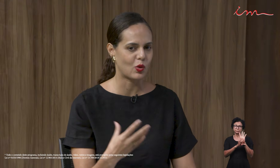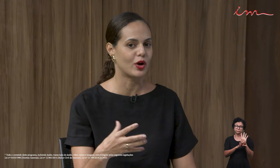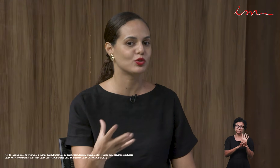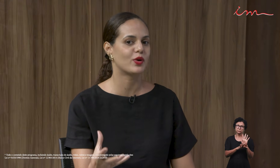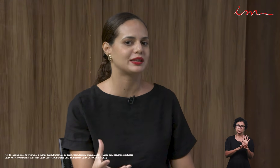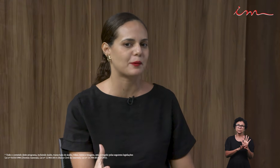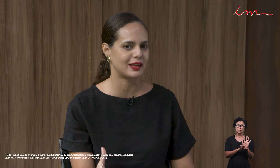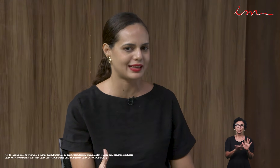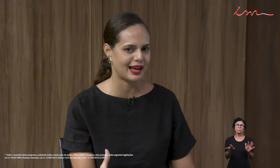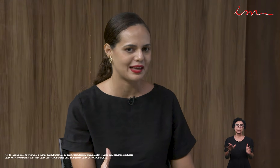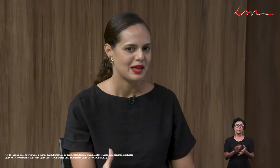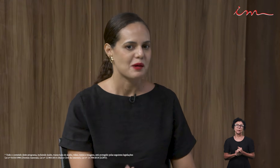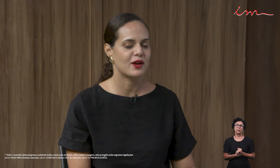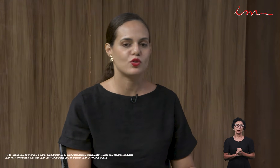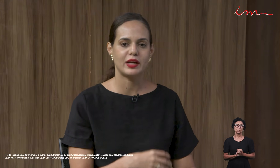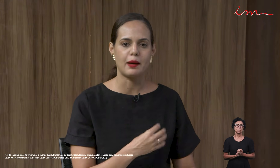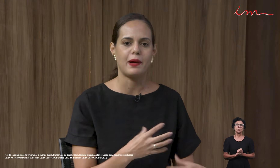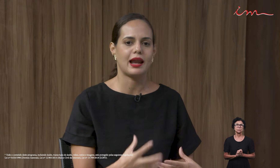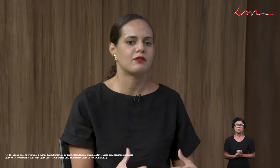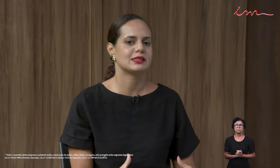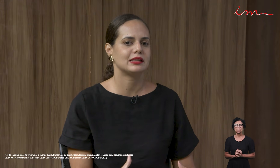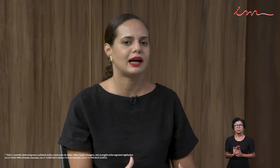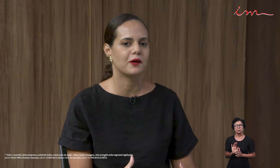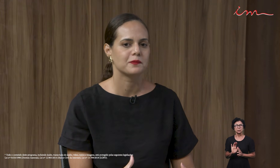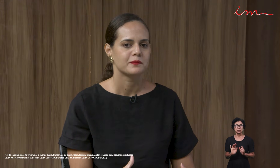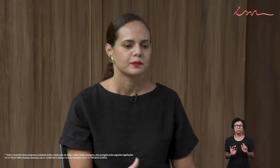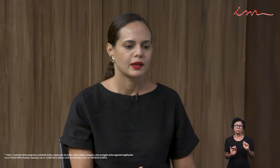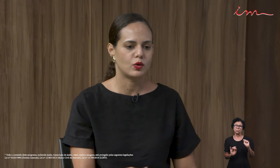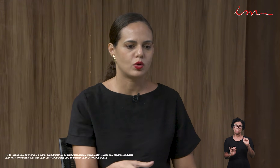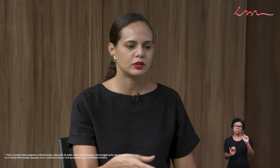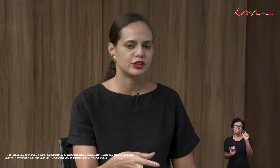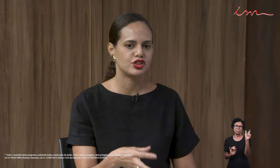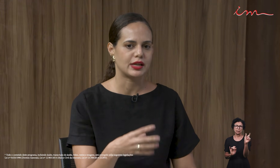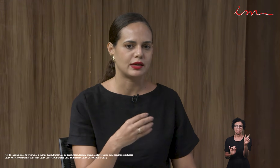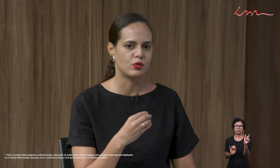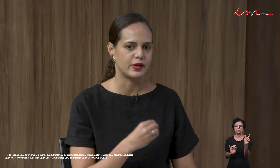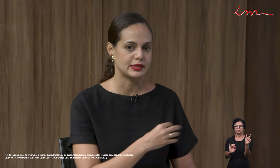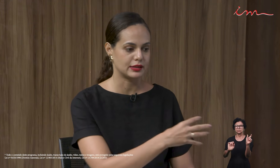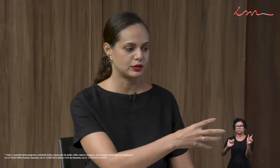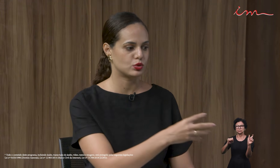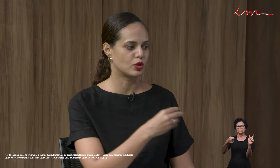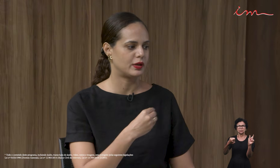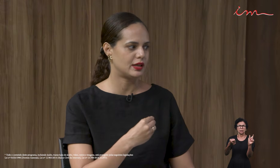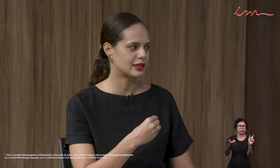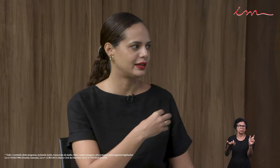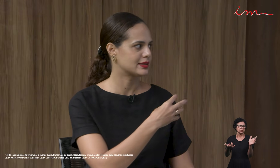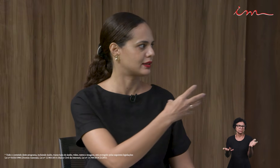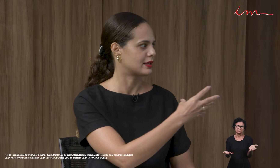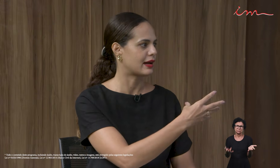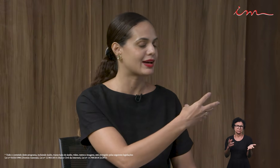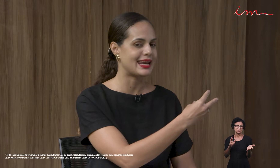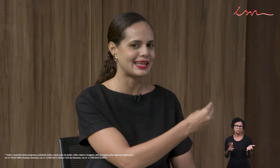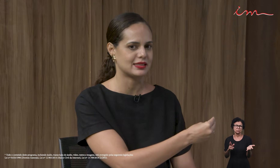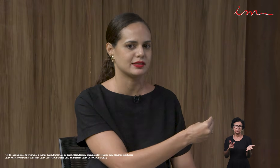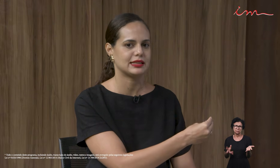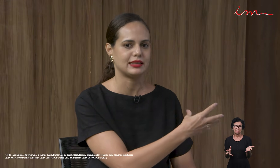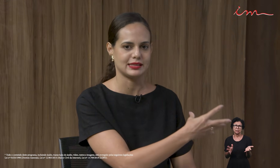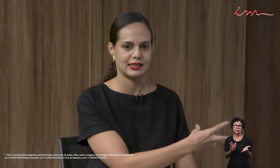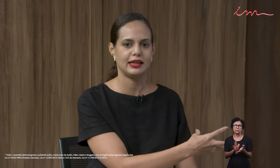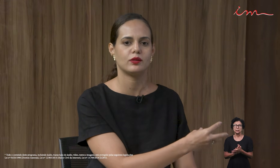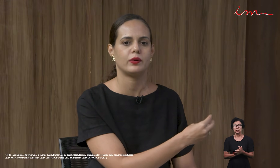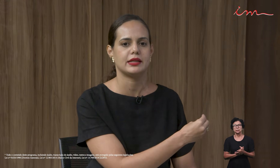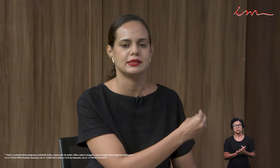usando quando for interpretar, para não ficar palavra e sinal. Então, quando a gente está aqui conversando sobre isso, a Vanessa